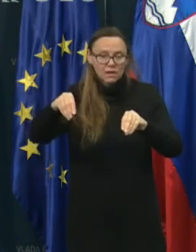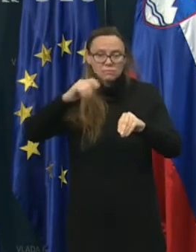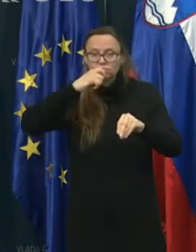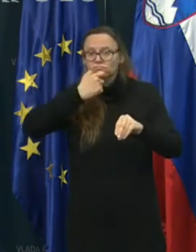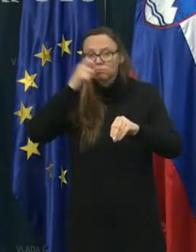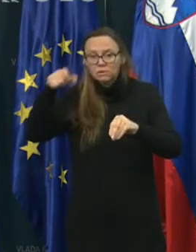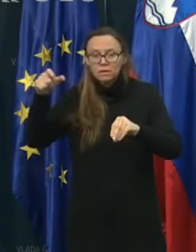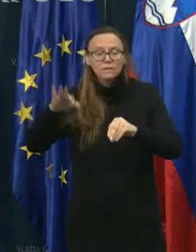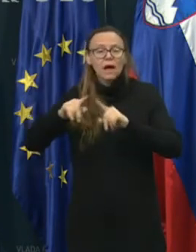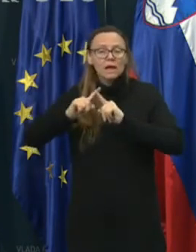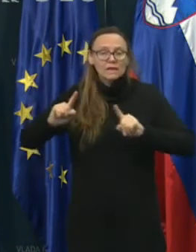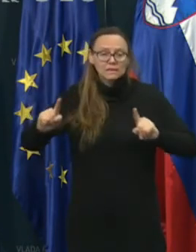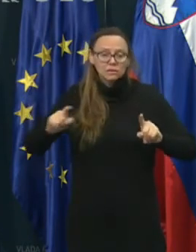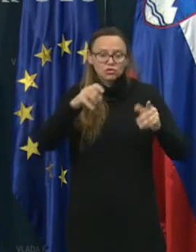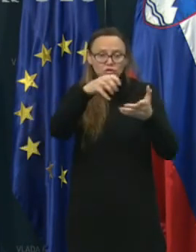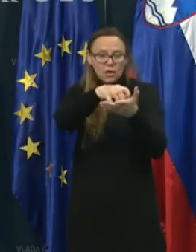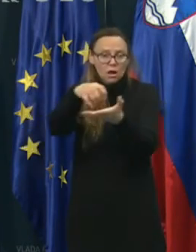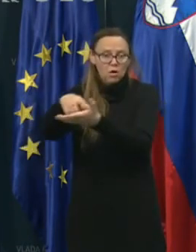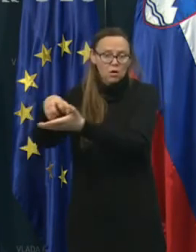lokacije.